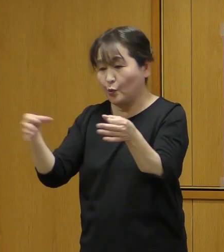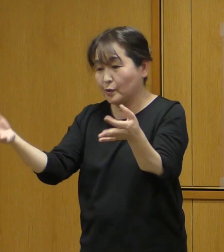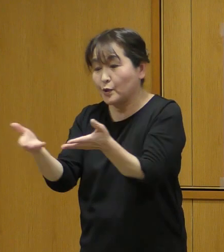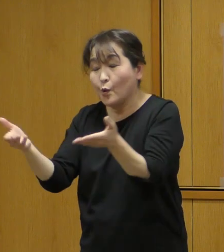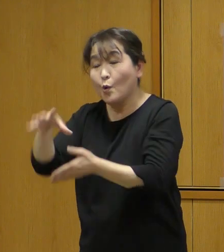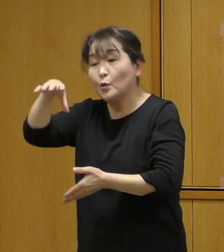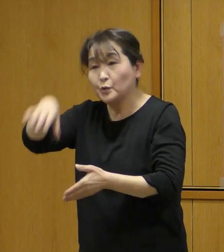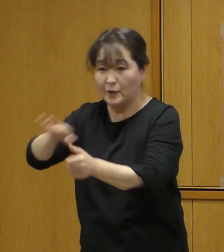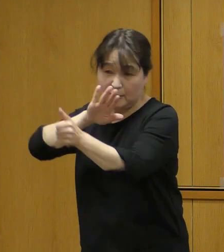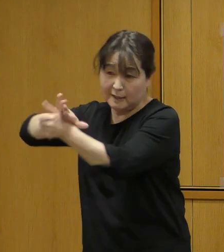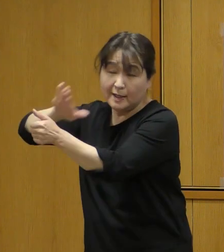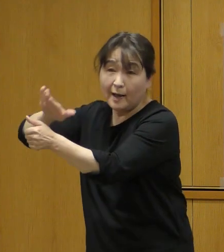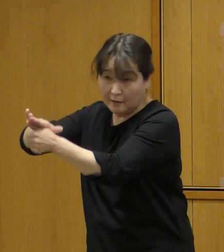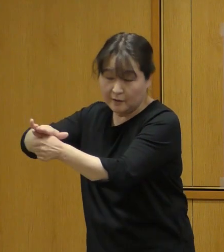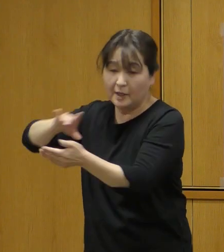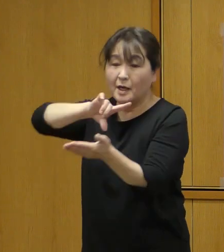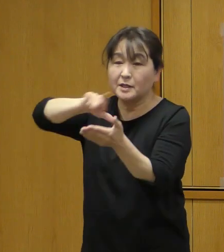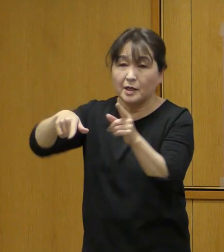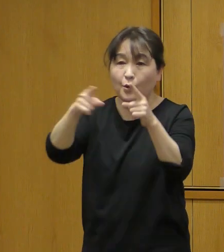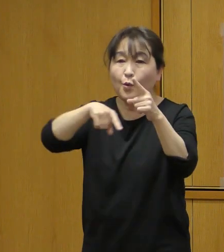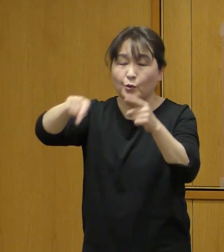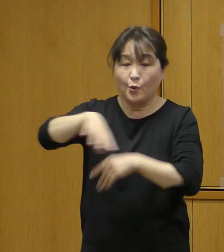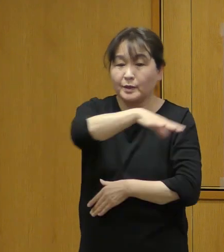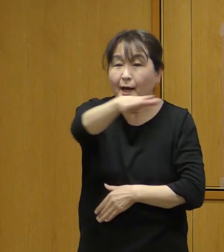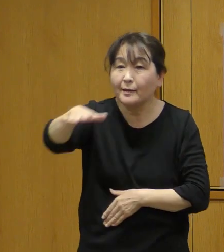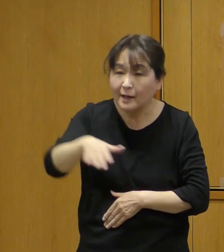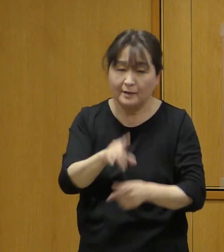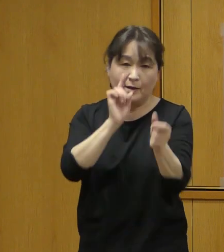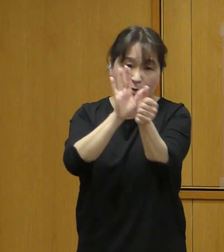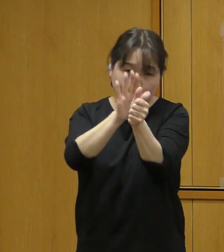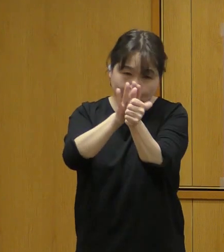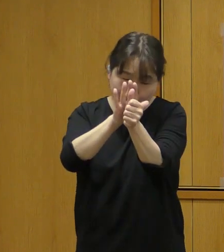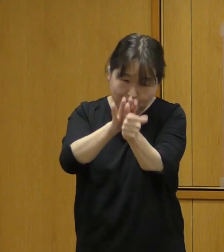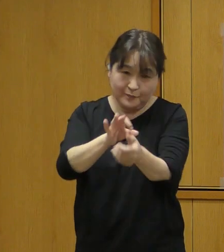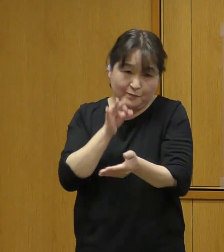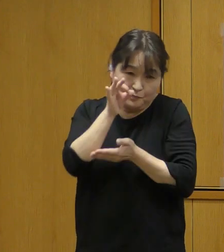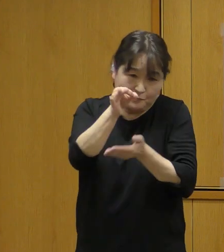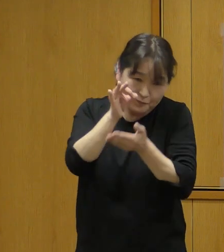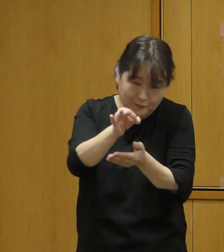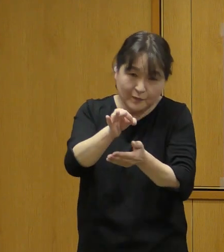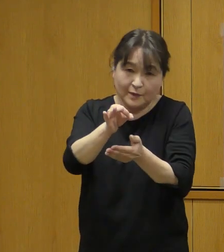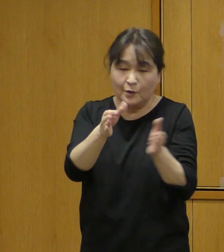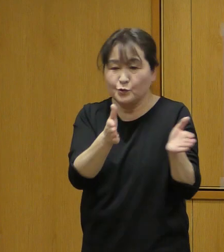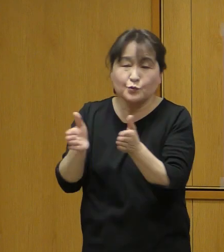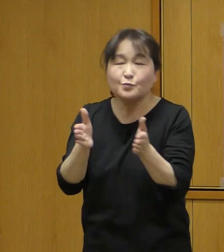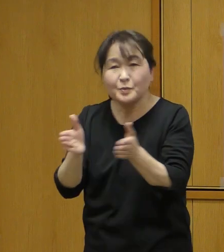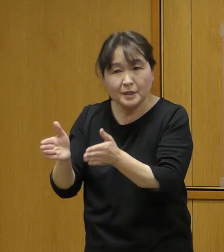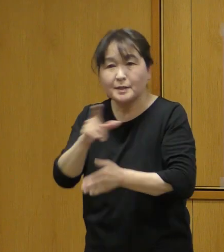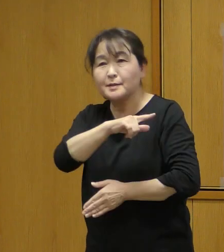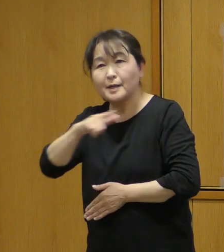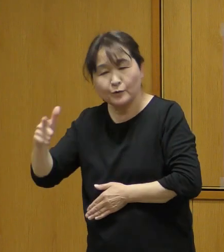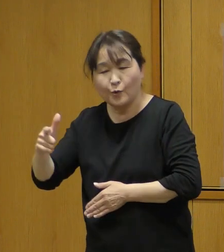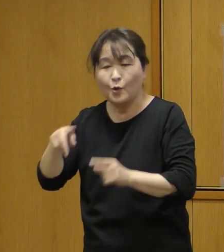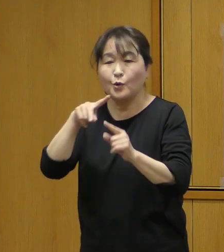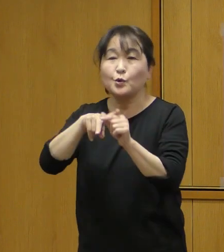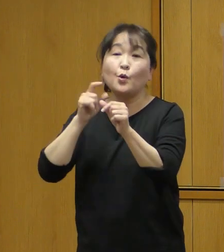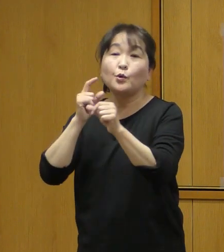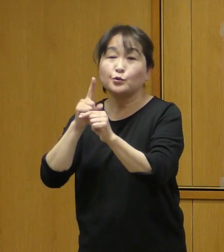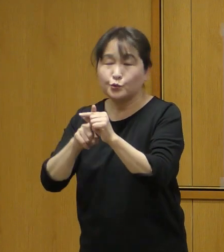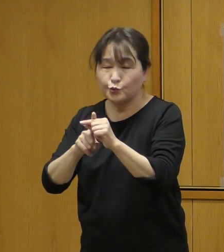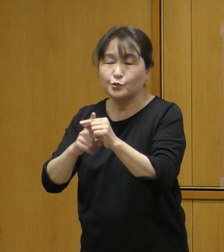援、地方公共団体への臨時交付金の創設、 小中学校